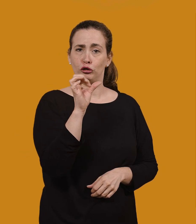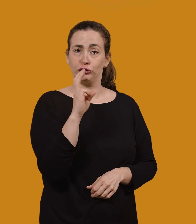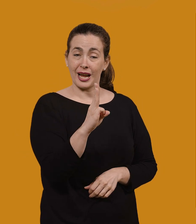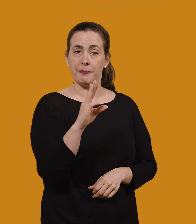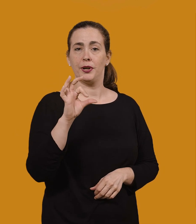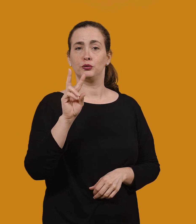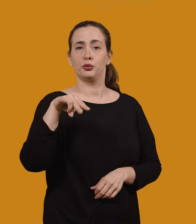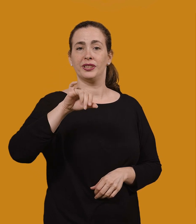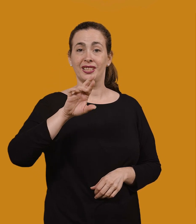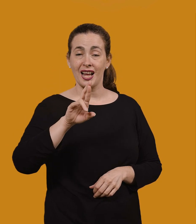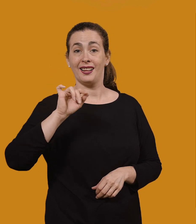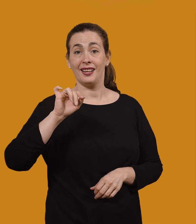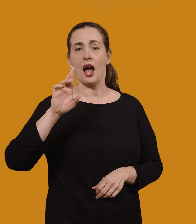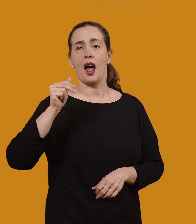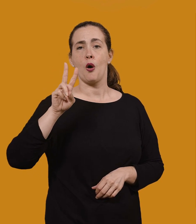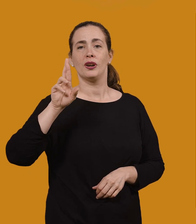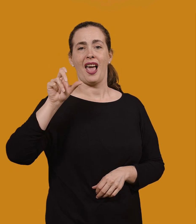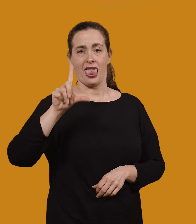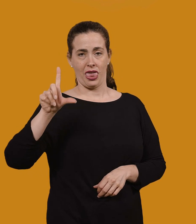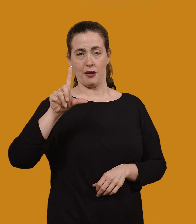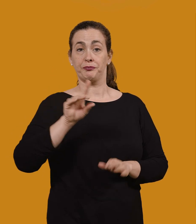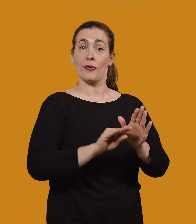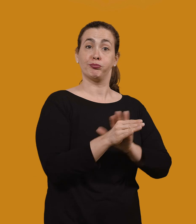manresà Josep Sunyer i Raurell,